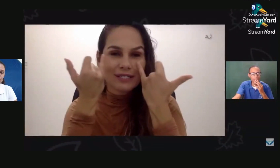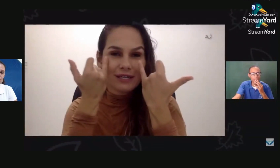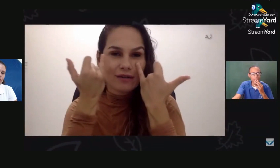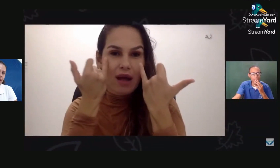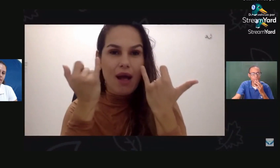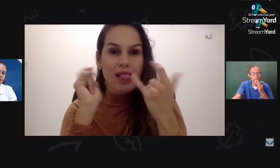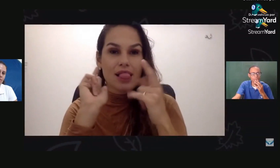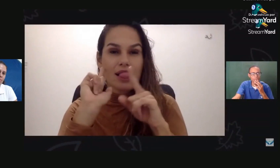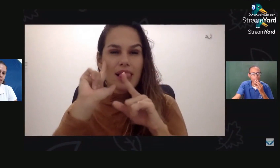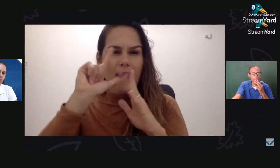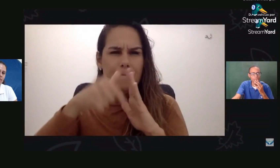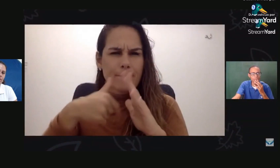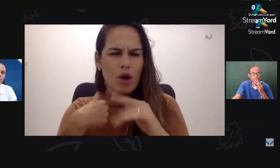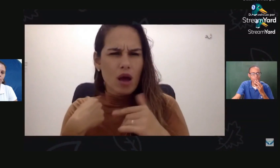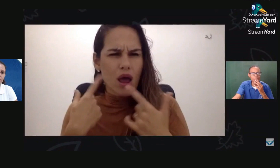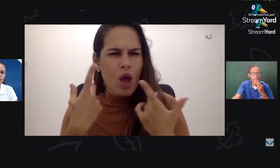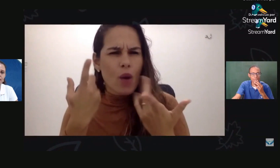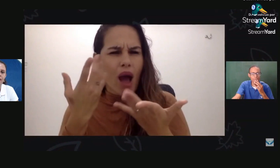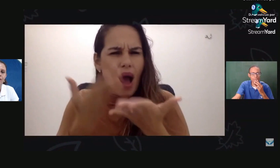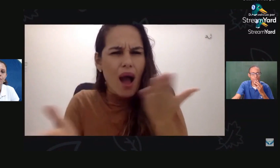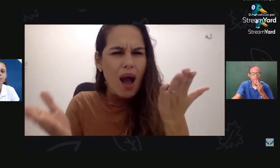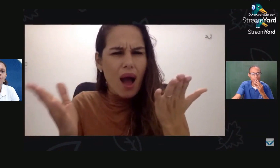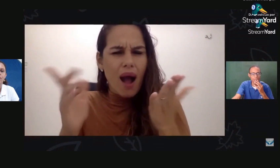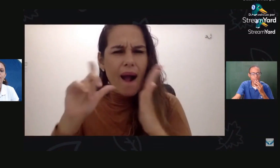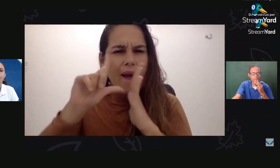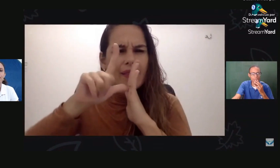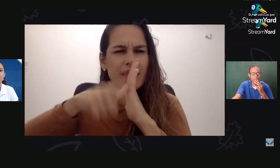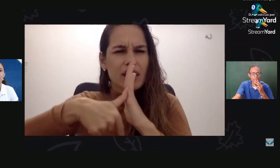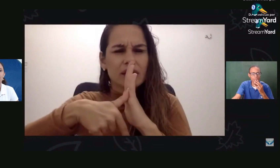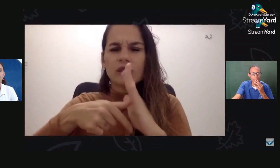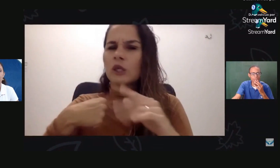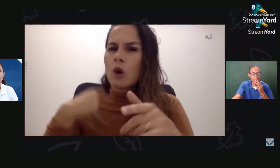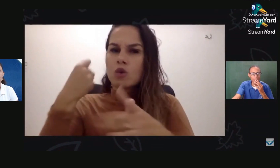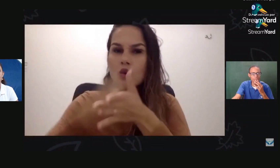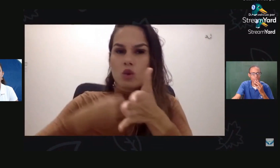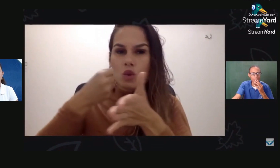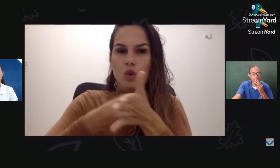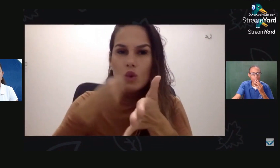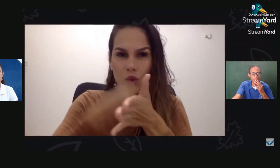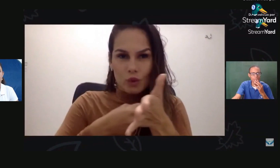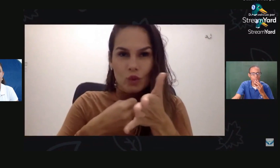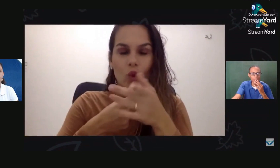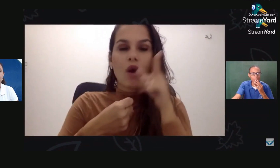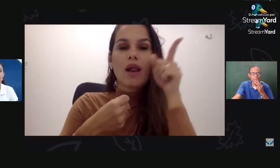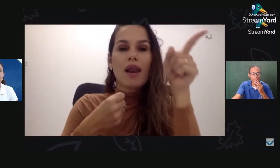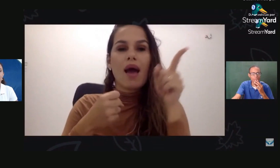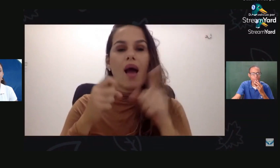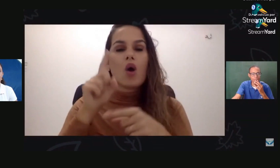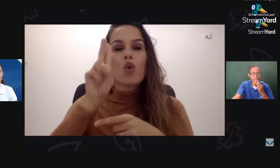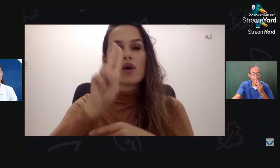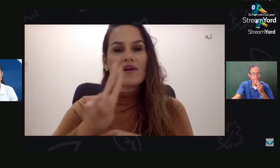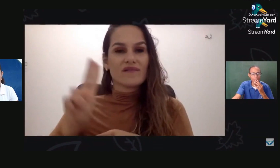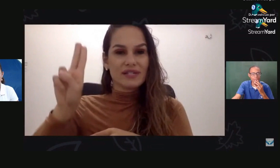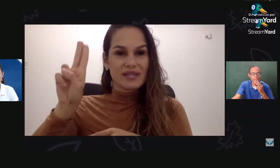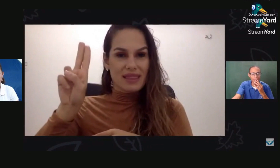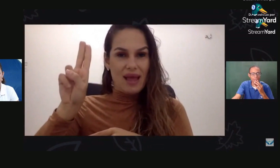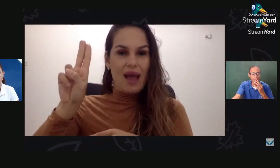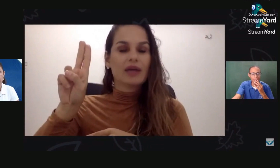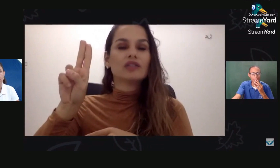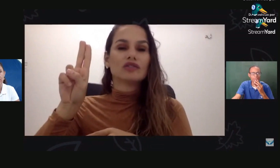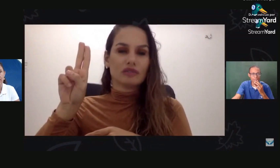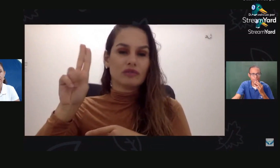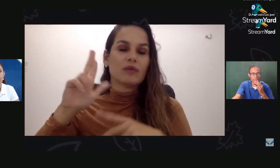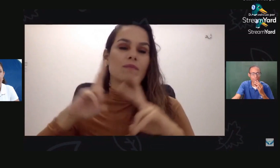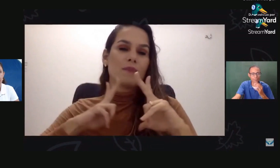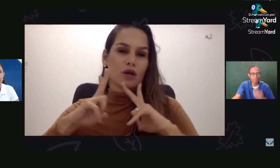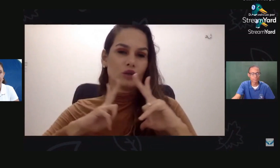Antes eu não tinha, né? Não sabia de tanta informação, perdi muita, né, informação, lutei muito, né?